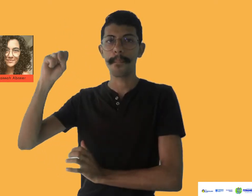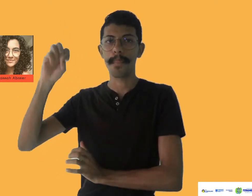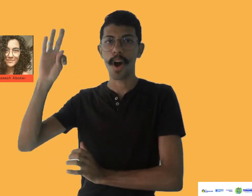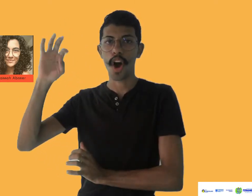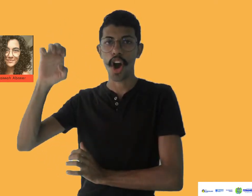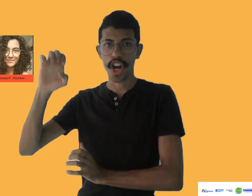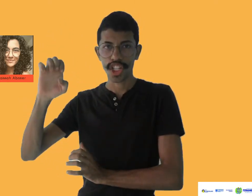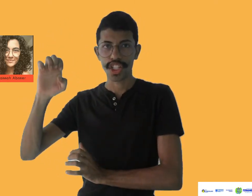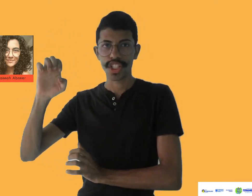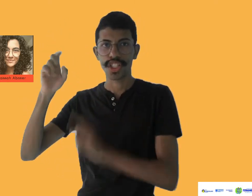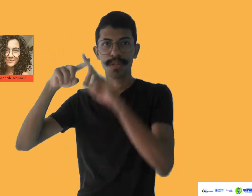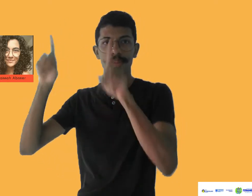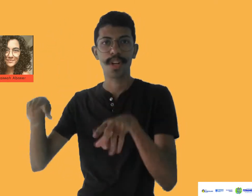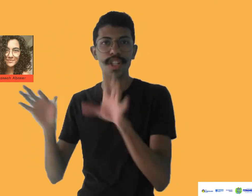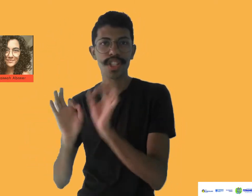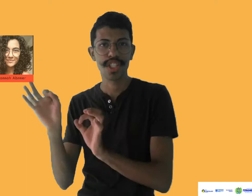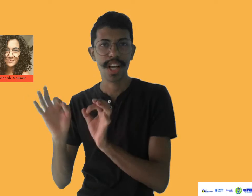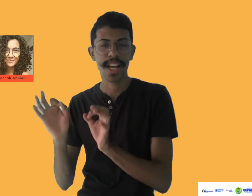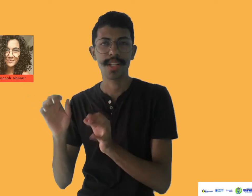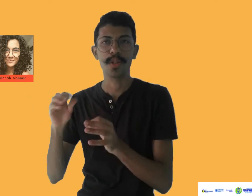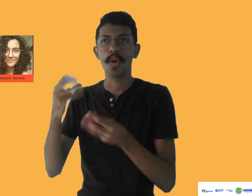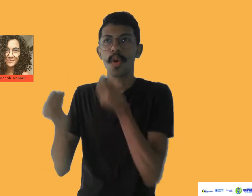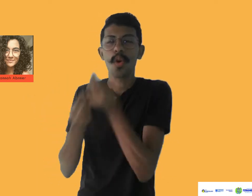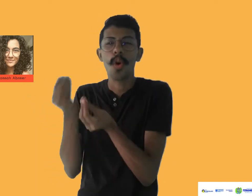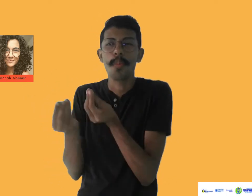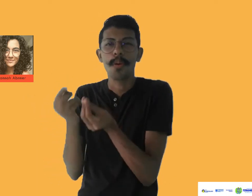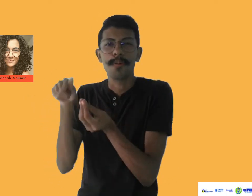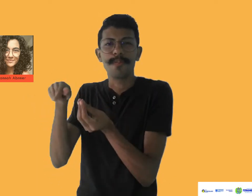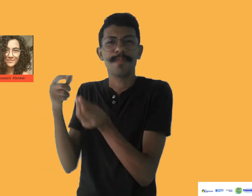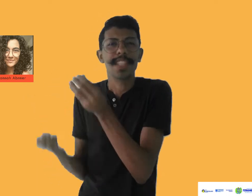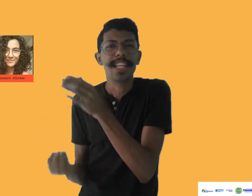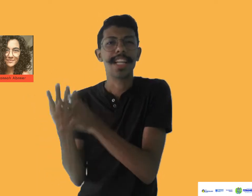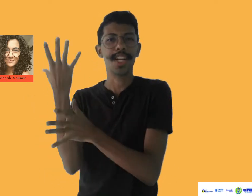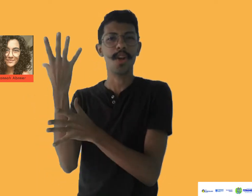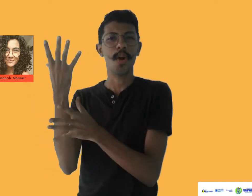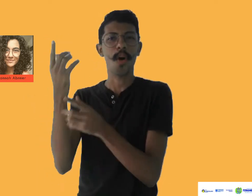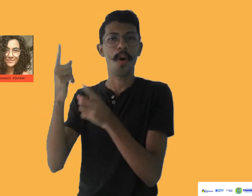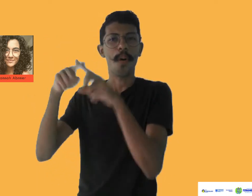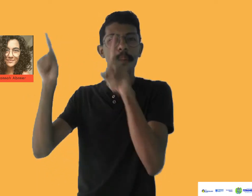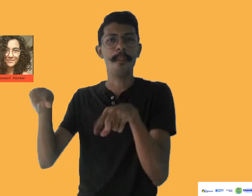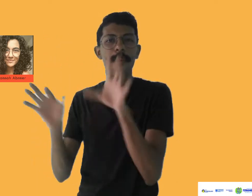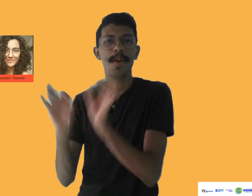né? Desses teóricos, como é que o Foch ele surge para iluminar